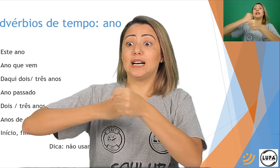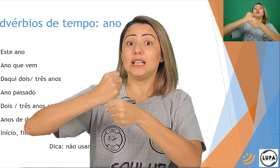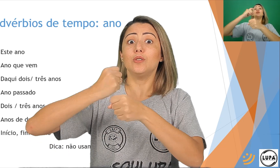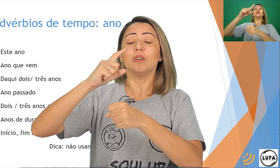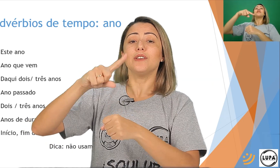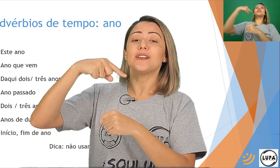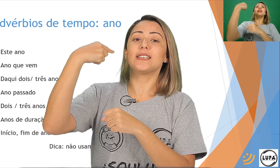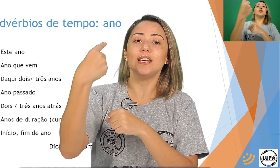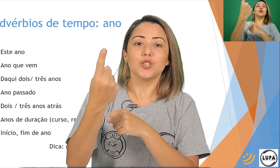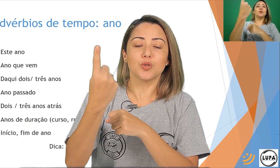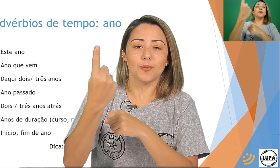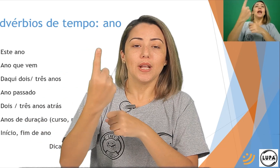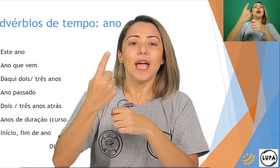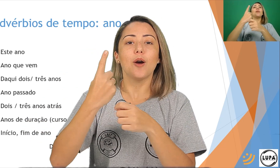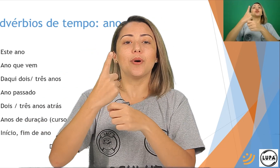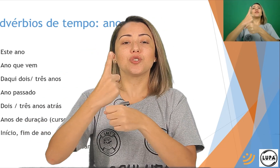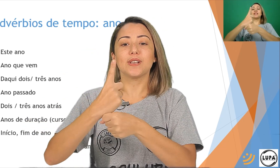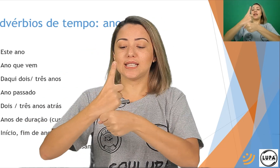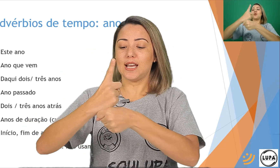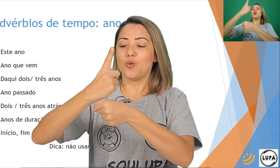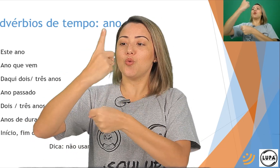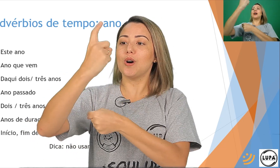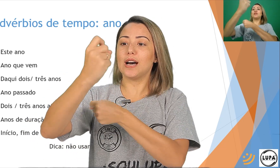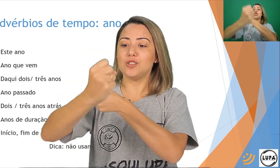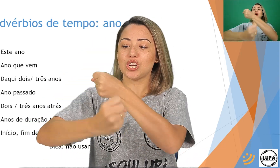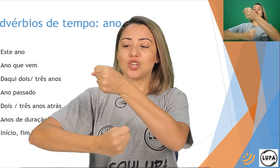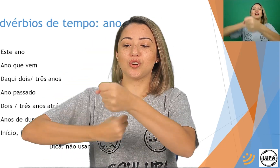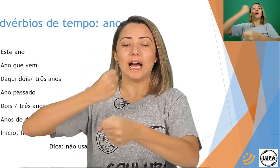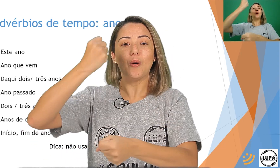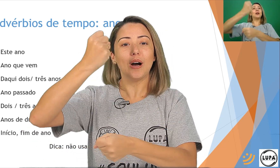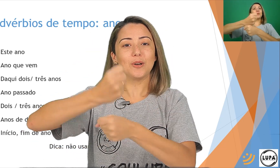fazer ano e fazer isso. Eu posso fazer